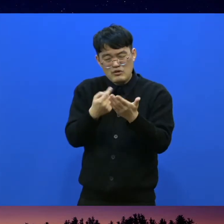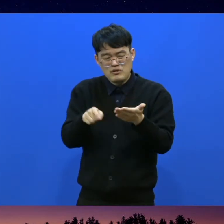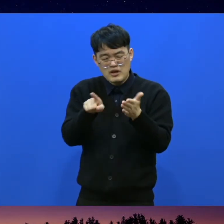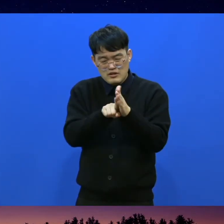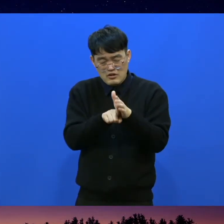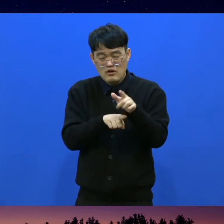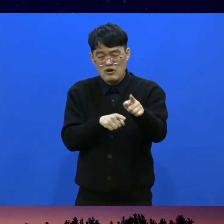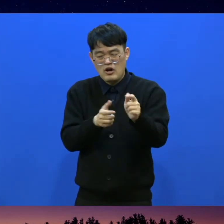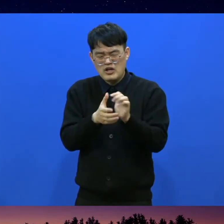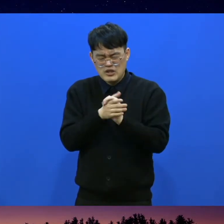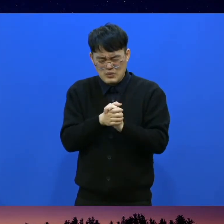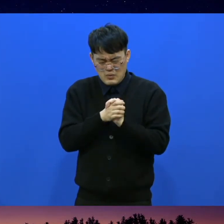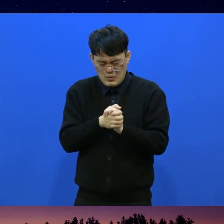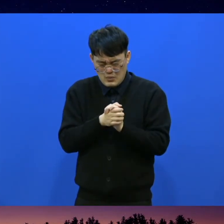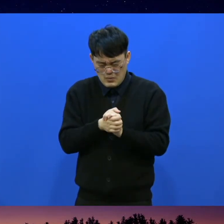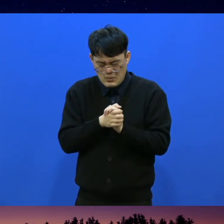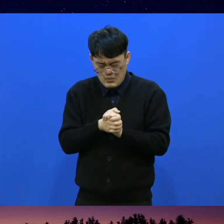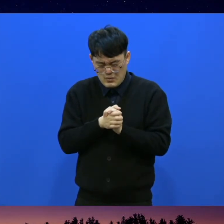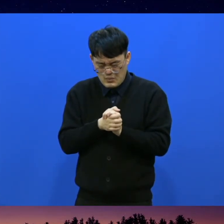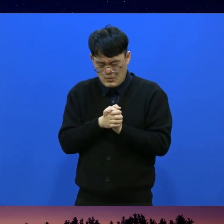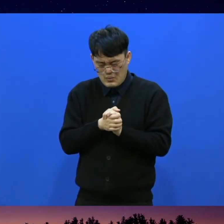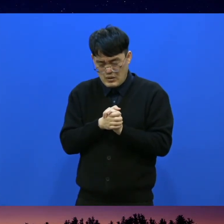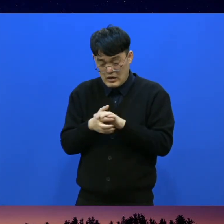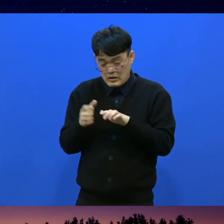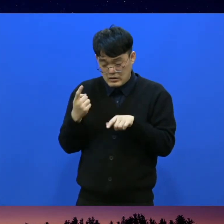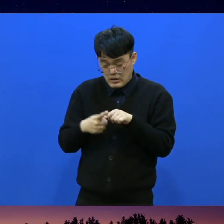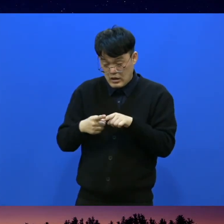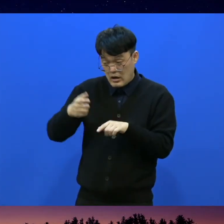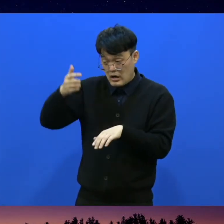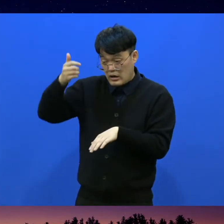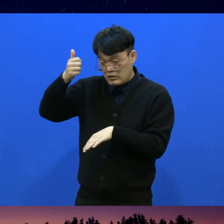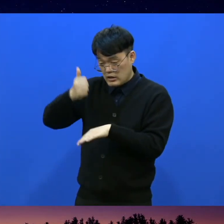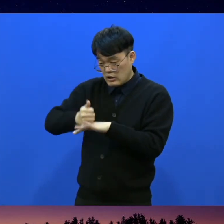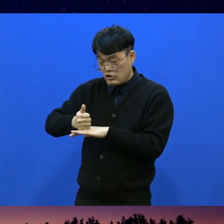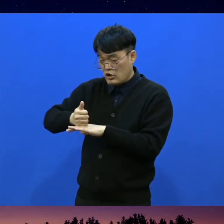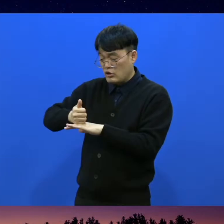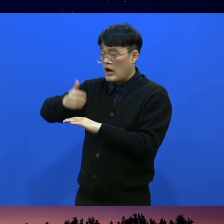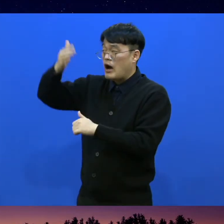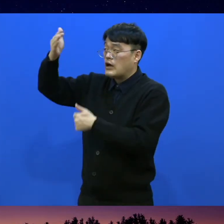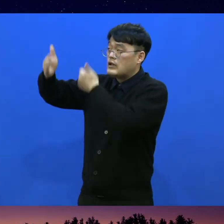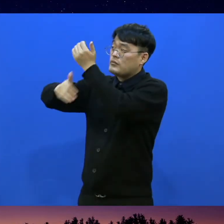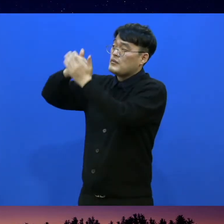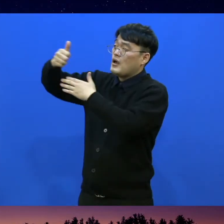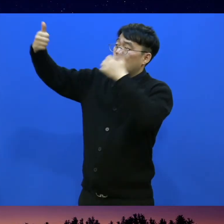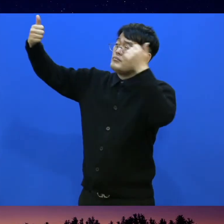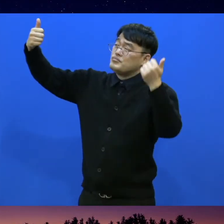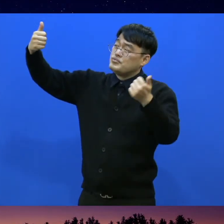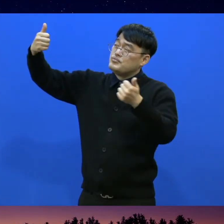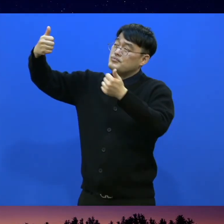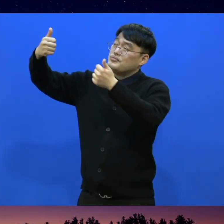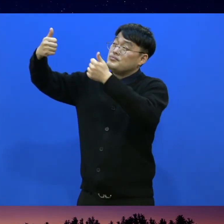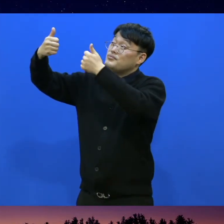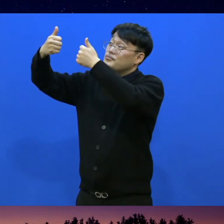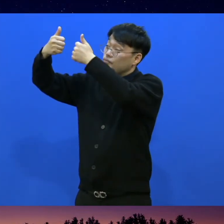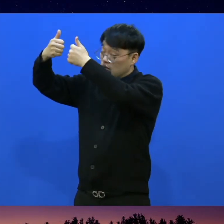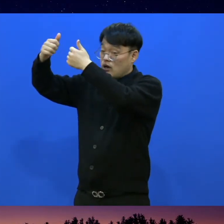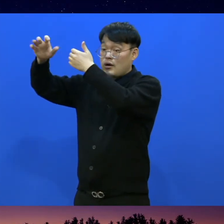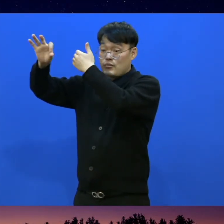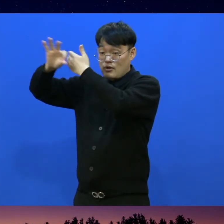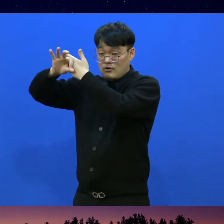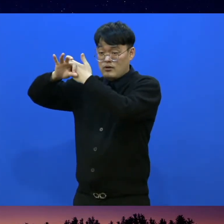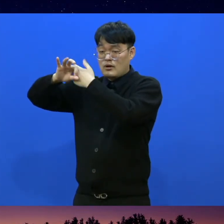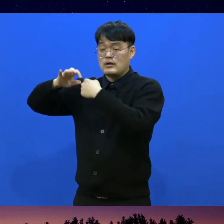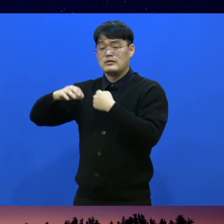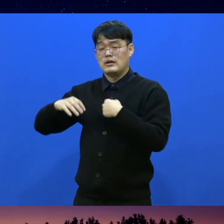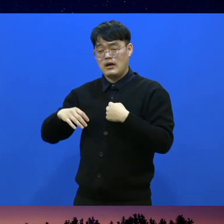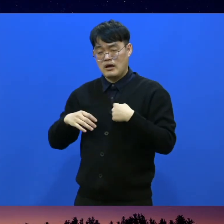사용되는데, 기도가 깊어지면 그 수단을 이루기 위해서 그 대상에게 계속 나아가다 보면 나중에는 수단은 점점